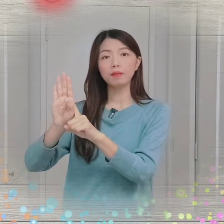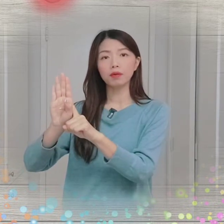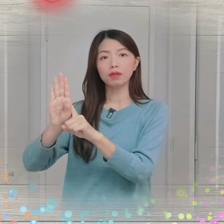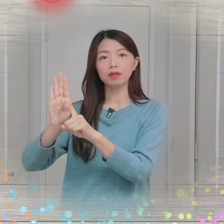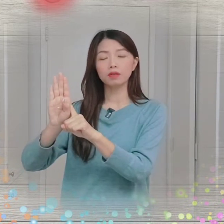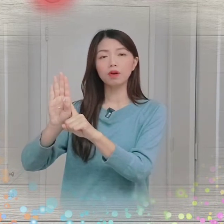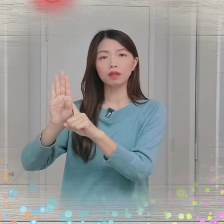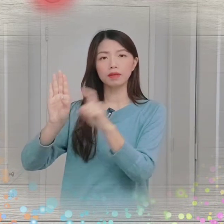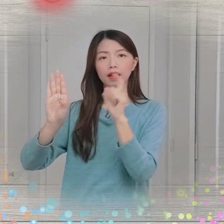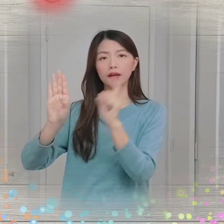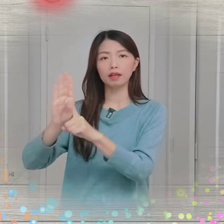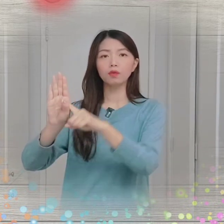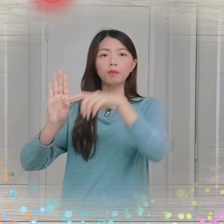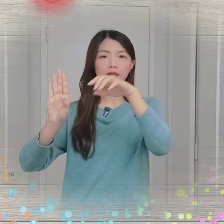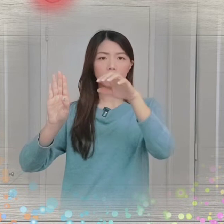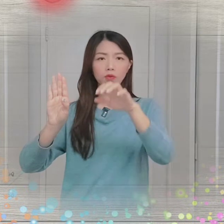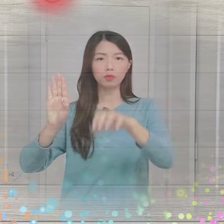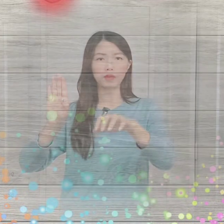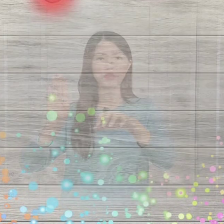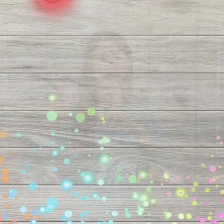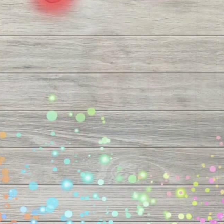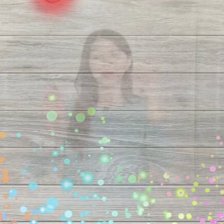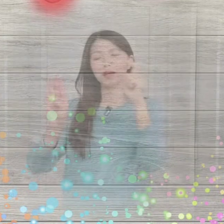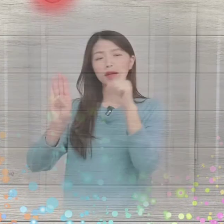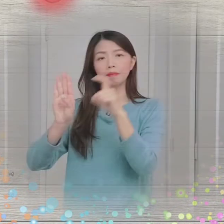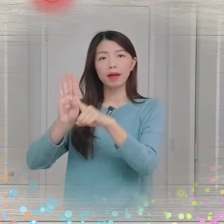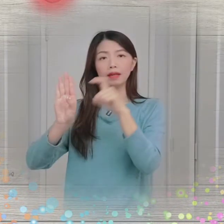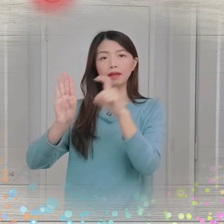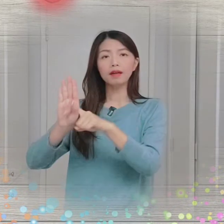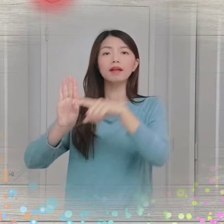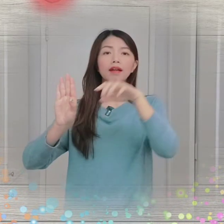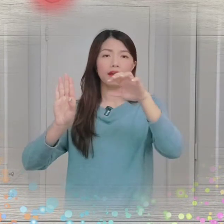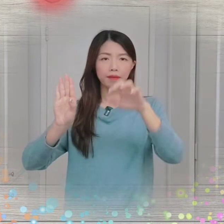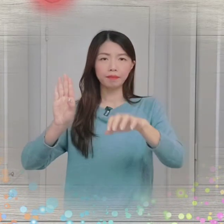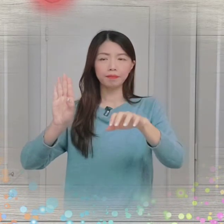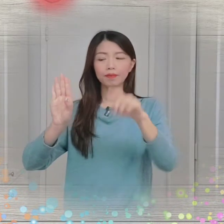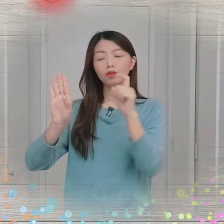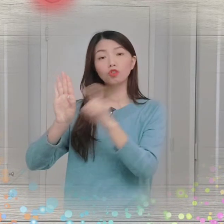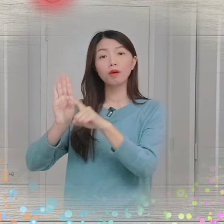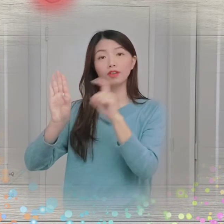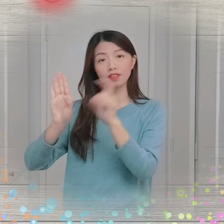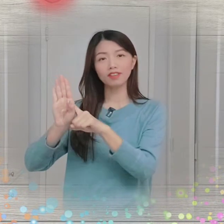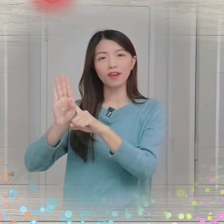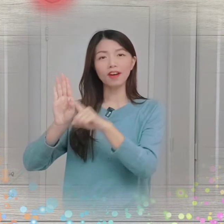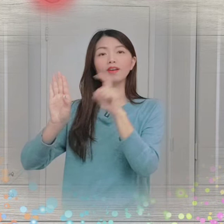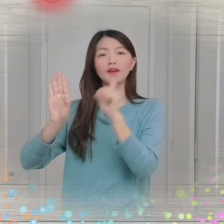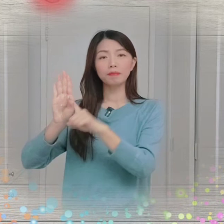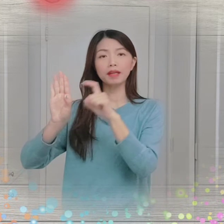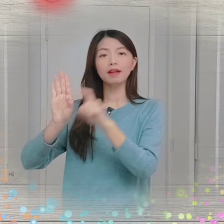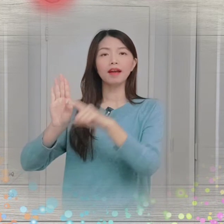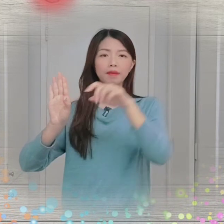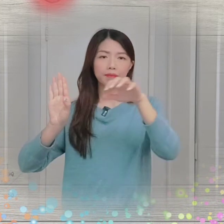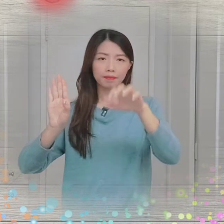베들레헴이라고 하는 뜻의 수어가 됩니다. 그리고 옆에 장소수어를 해주시면 돼요. 베들레헴 두 번 해주시는 거예요.